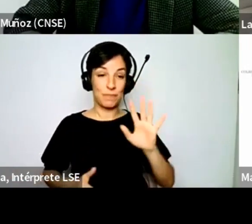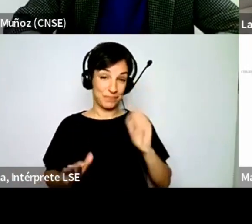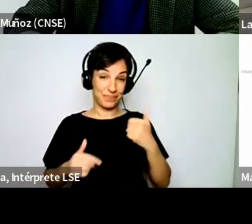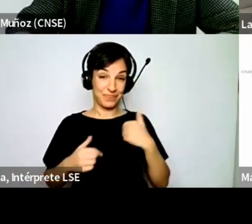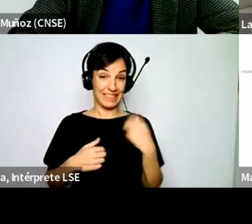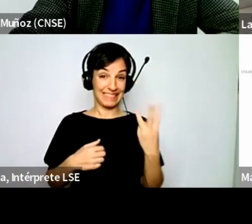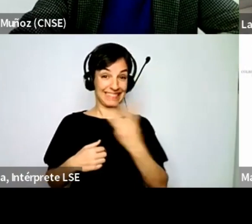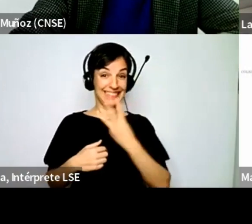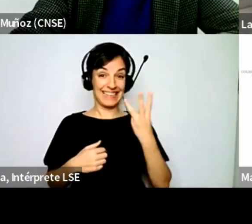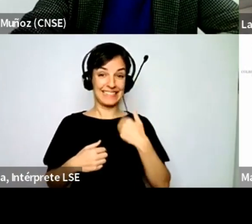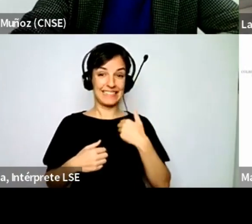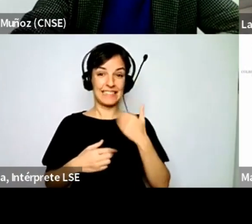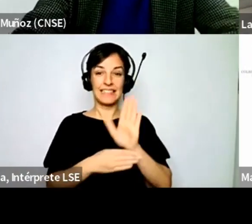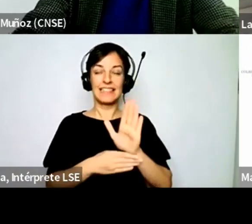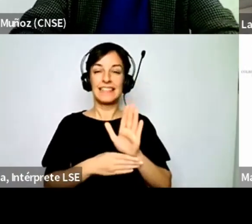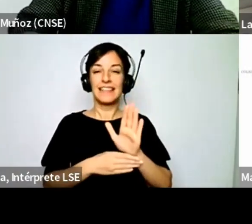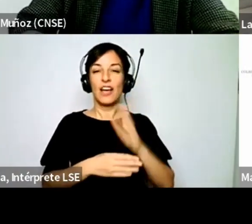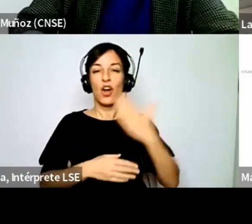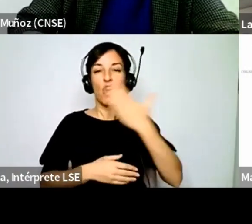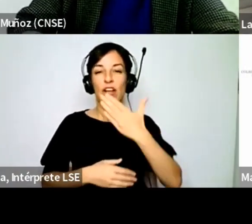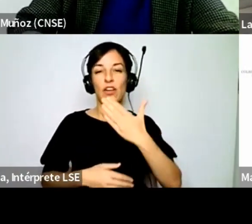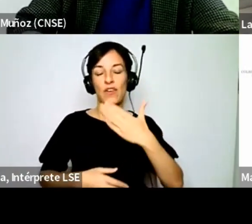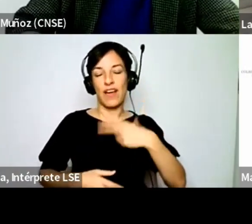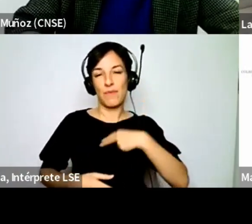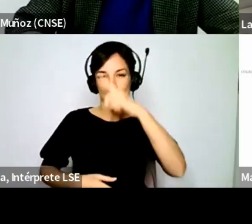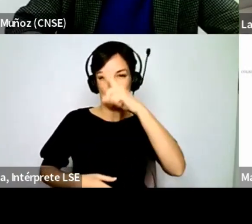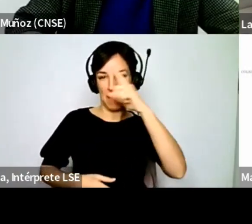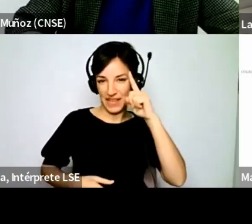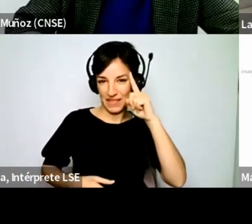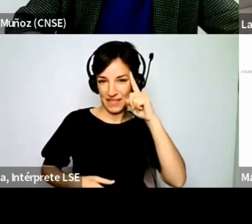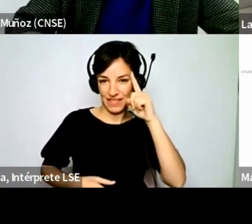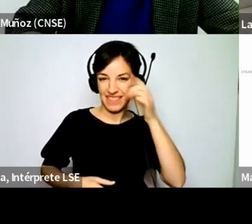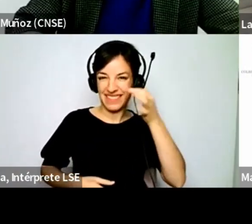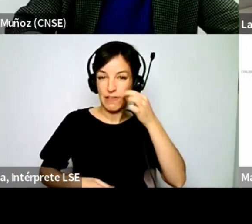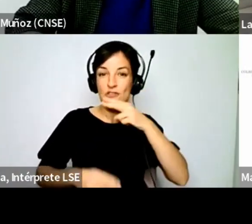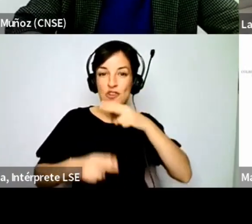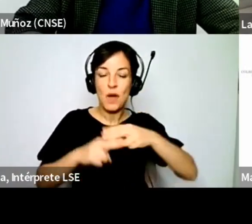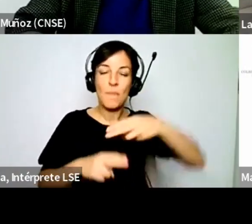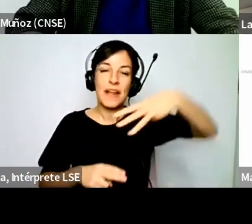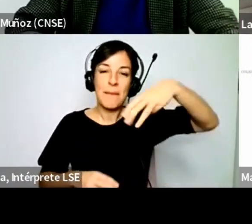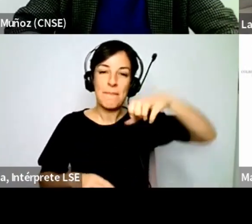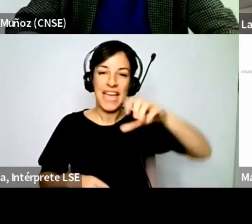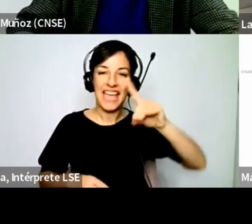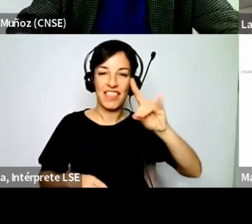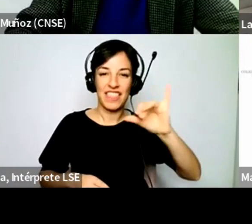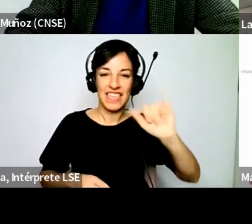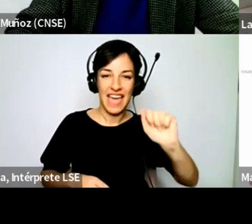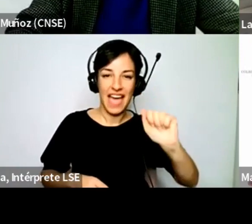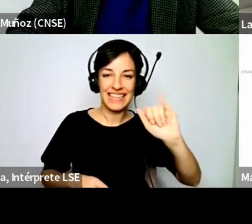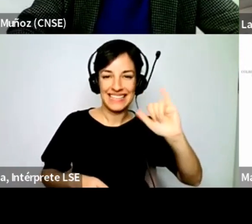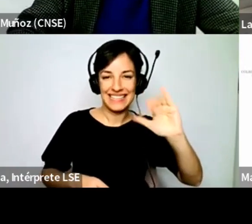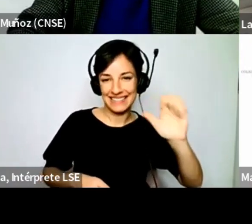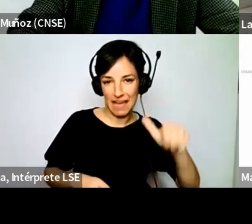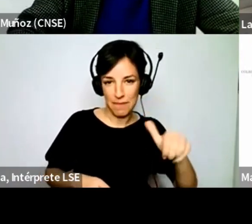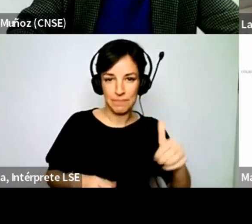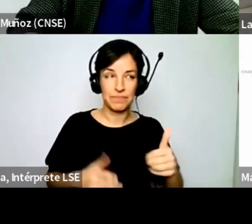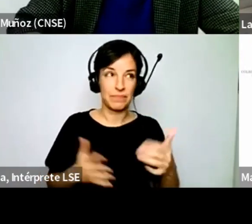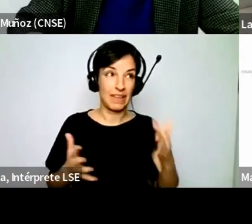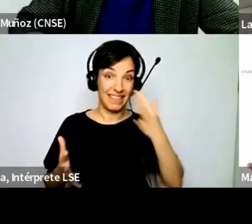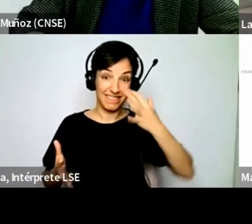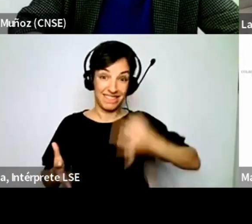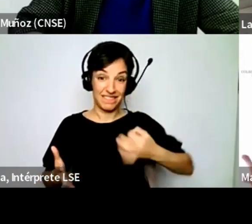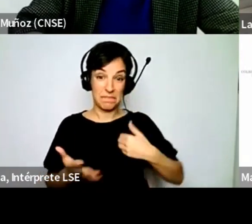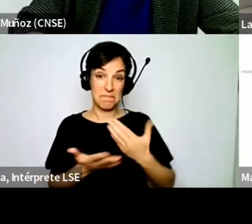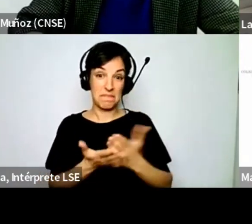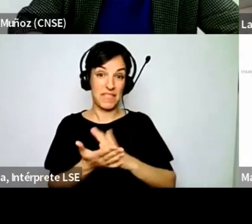¿no?, de Mediaicam, que es el Colegio de Abogados de Madrid. Realmente, mediadores, bueno, todas sabemos, ¿no?, digo por